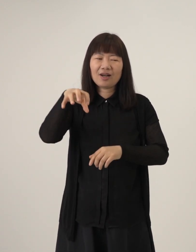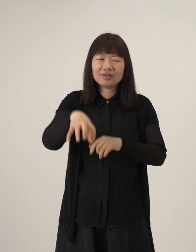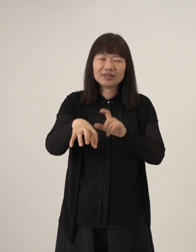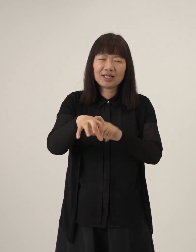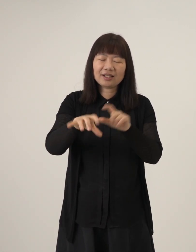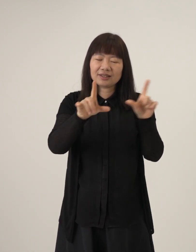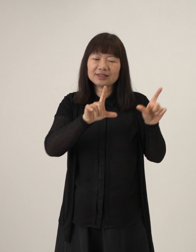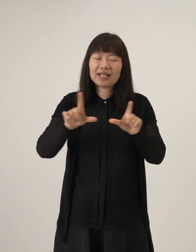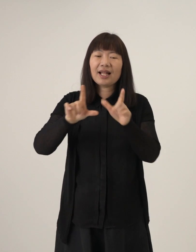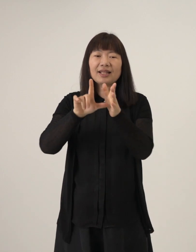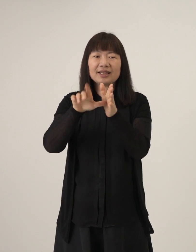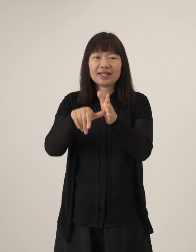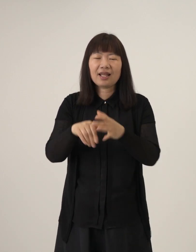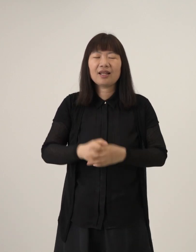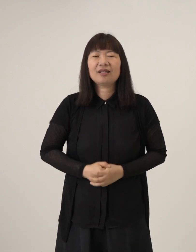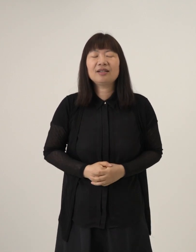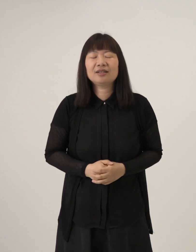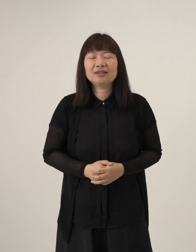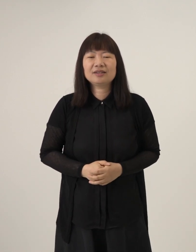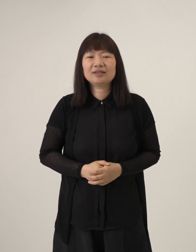현장을 살아내면서